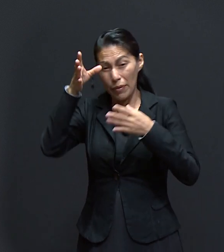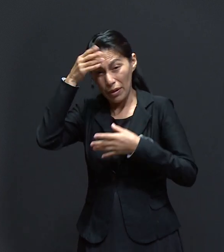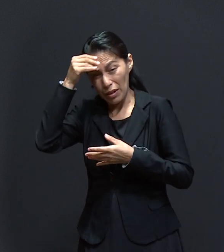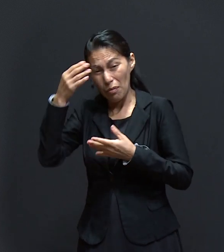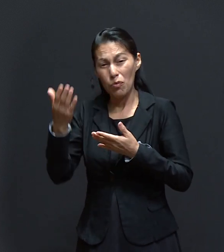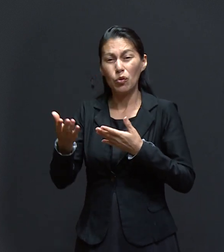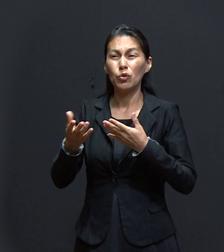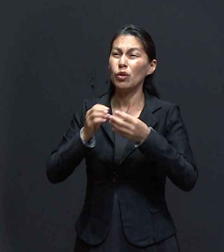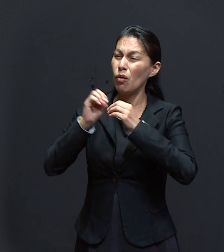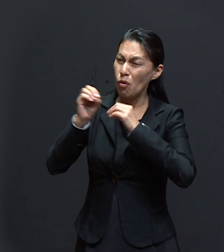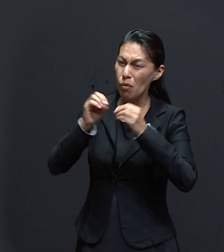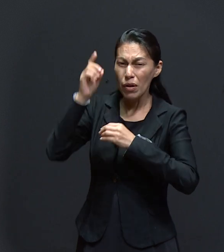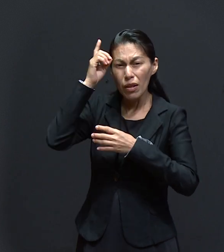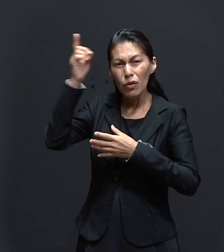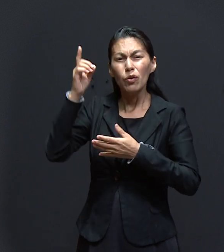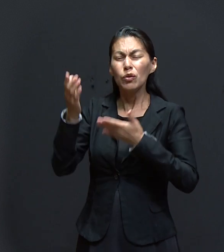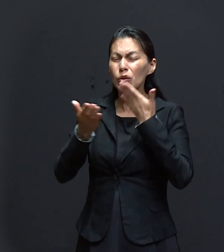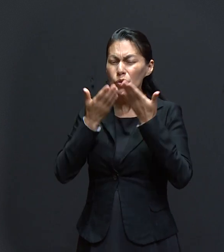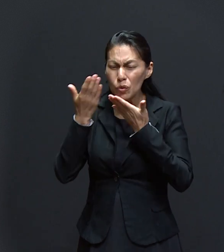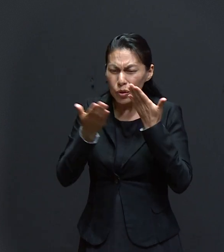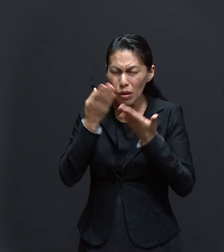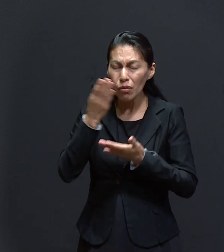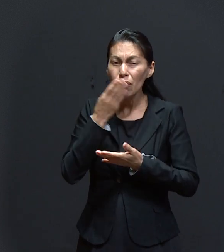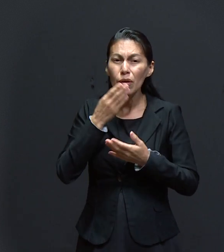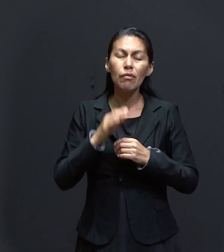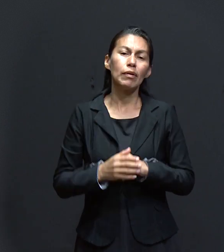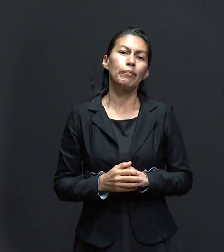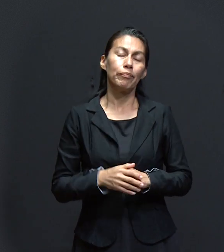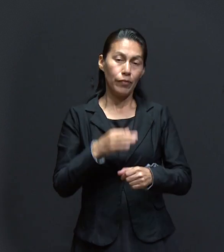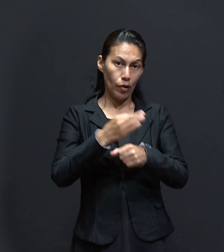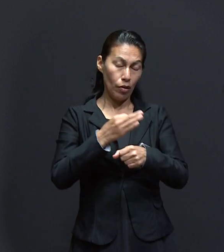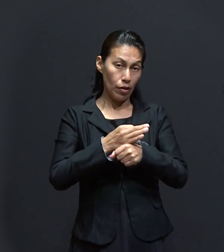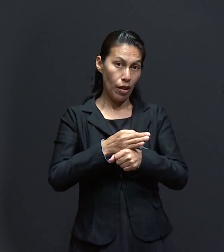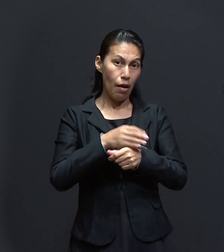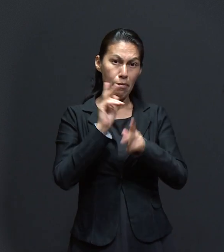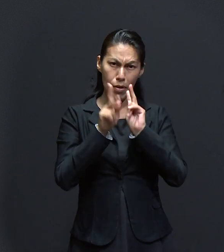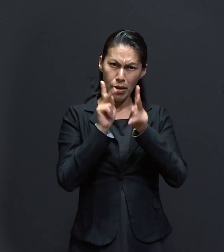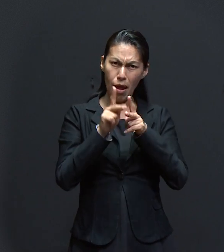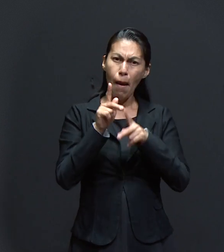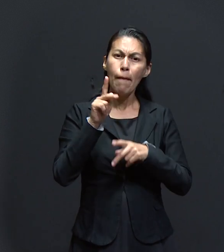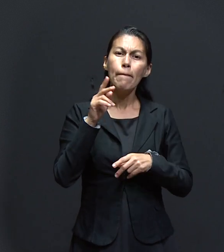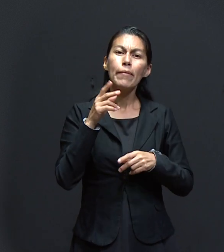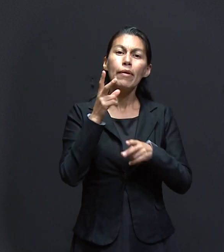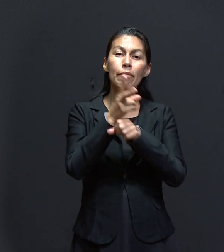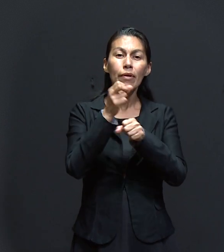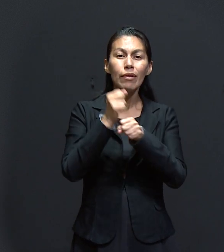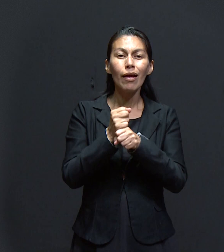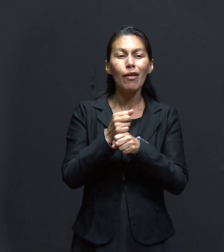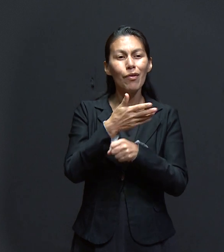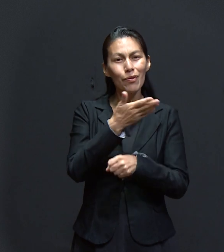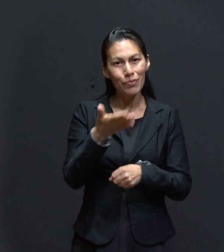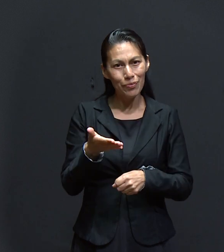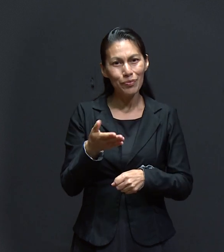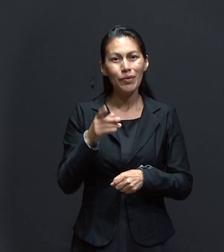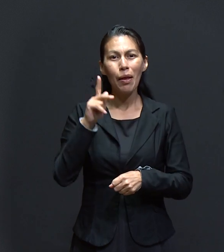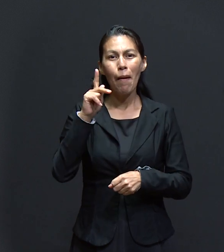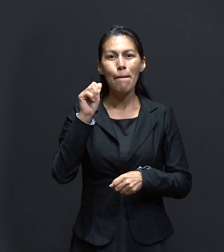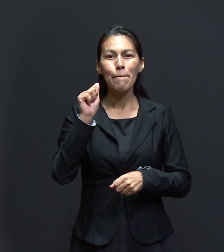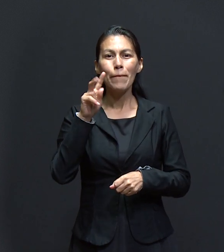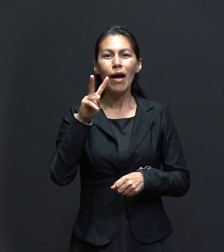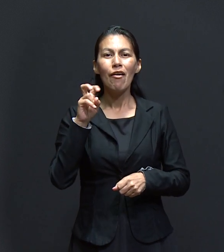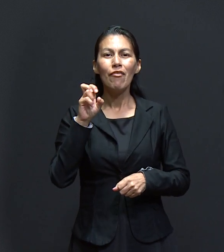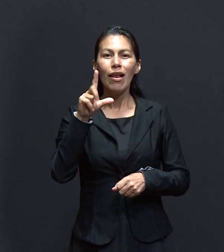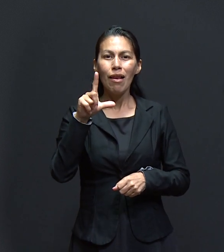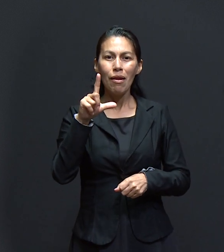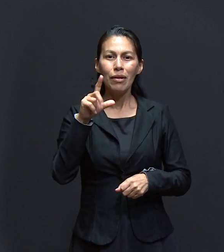la obra de jesucristo y es precisamente de esto que hablaremos con pavel semanas que